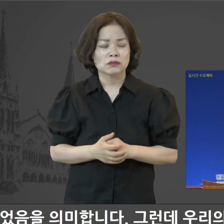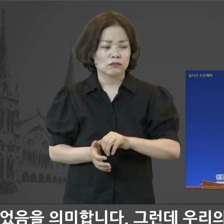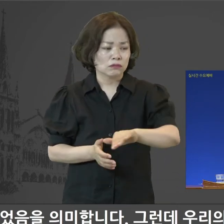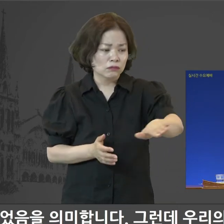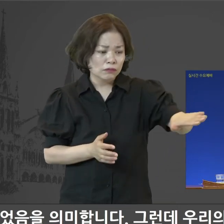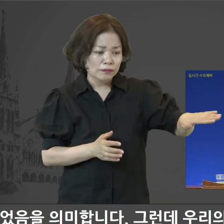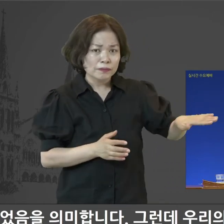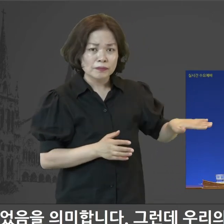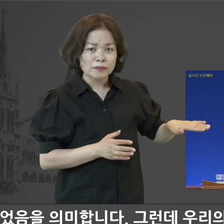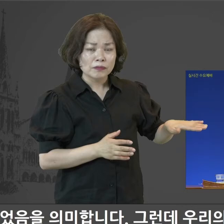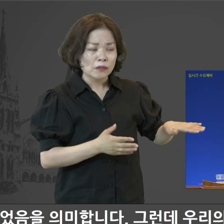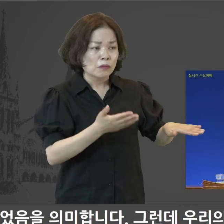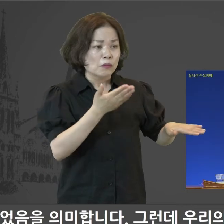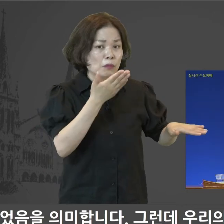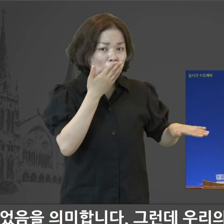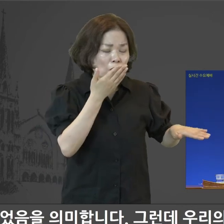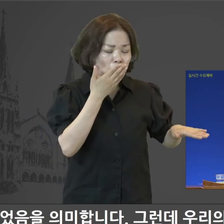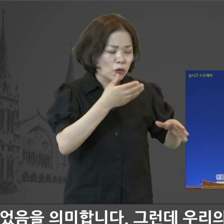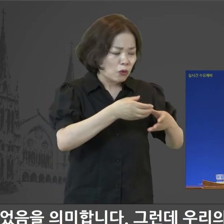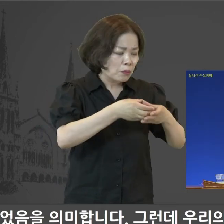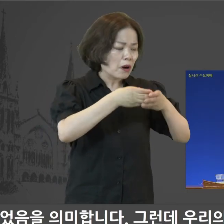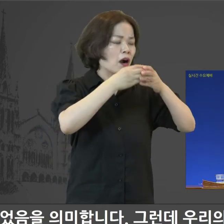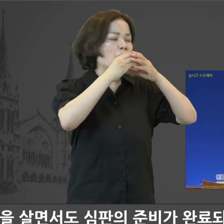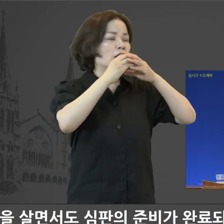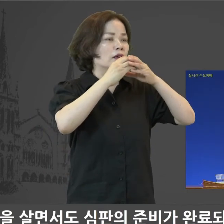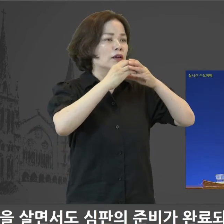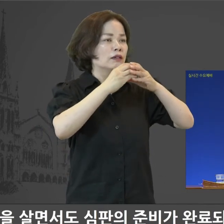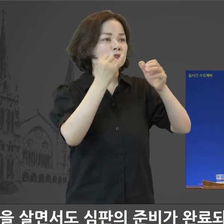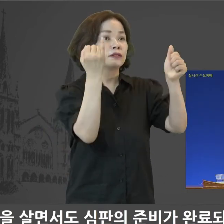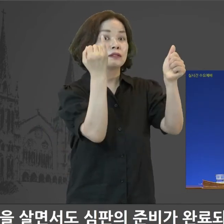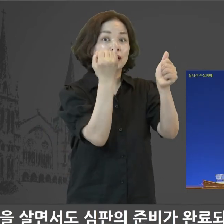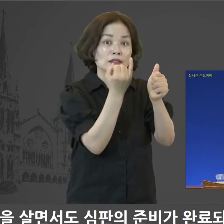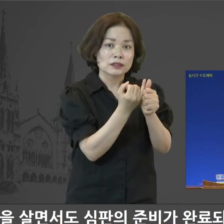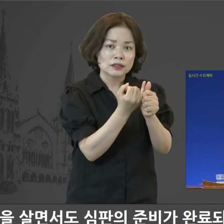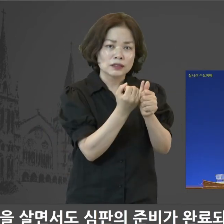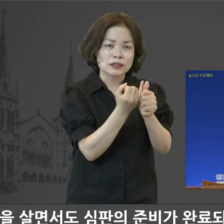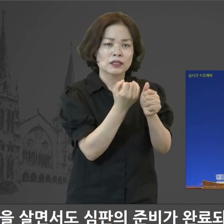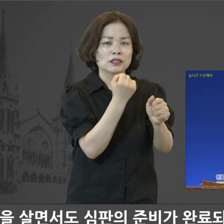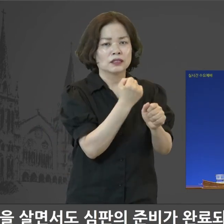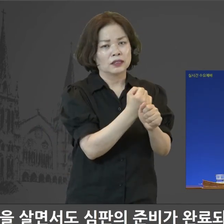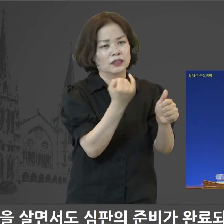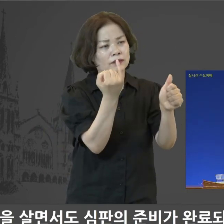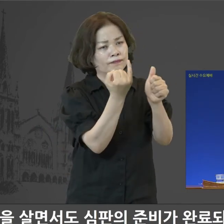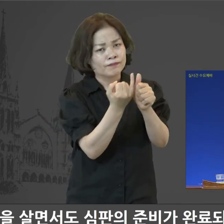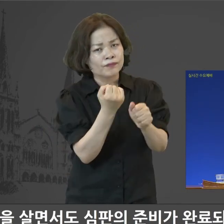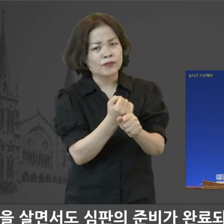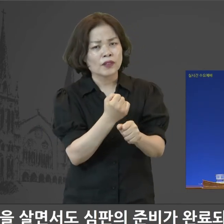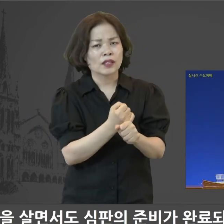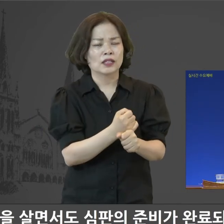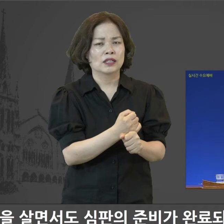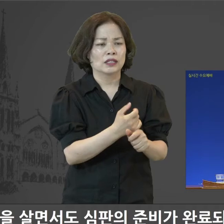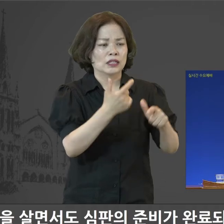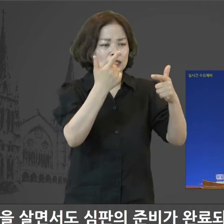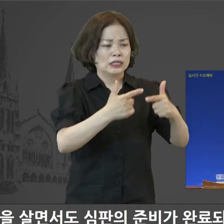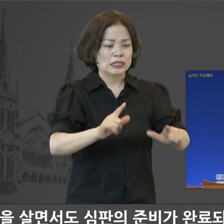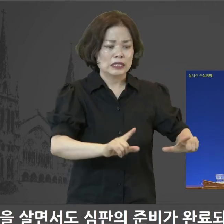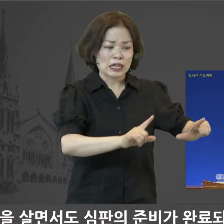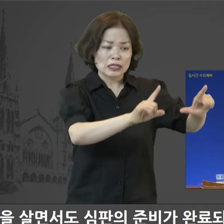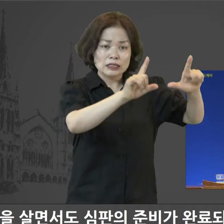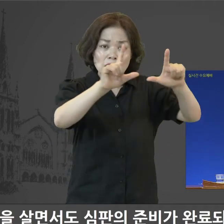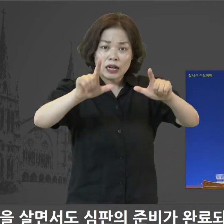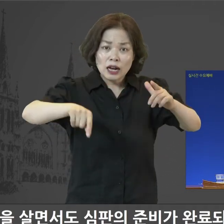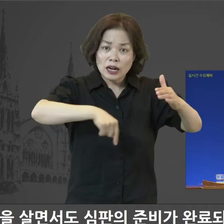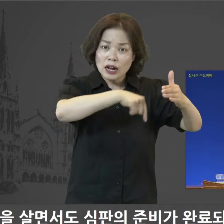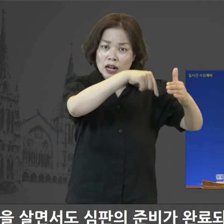우리는 먹고 마시고 장가들고 시집가는 이 일상의